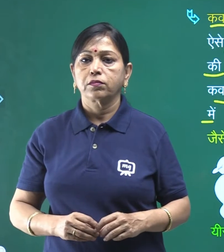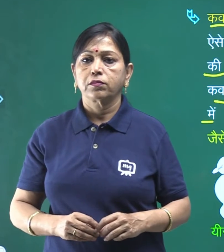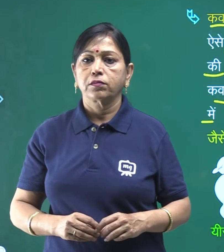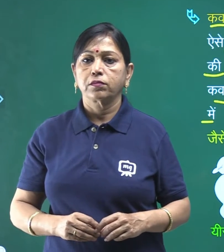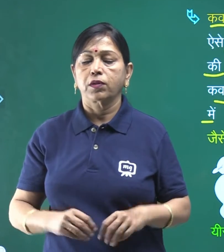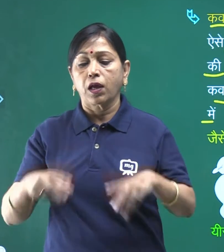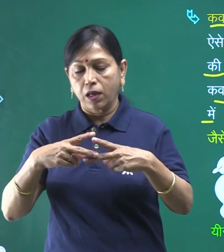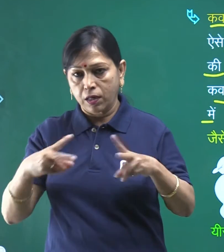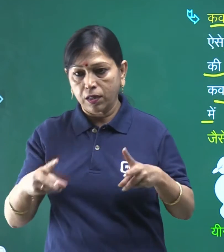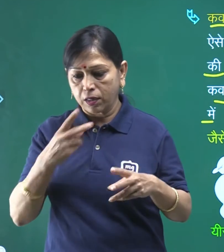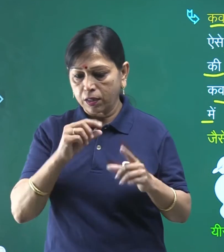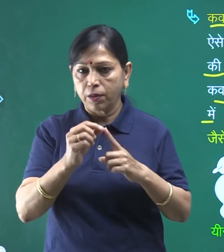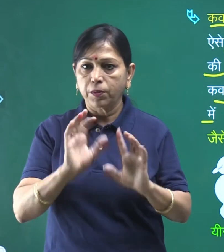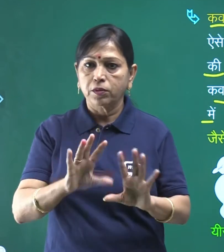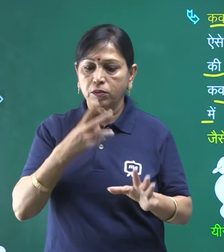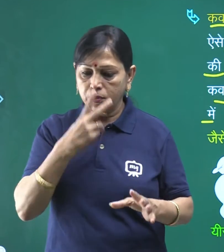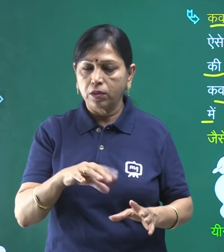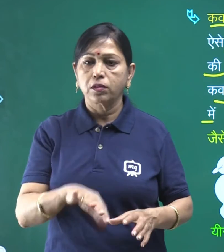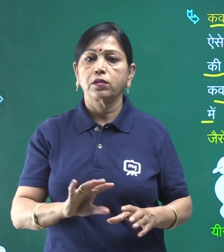भिन्नता पाई जाती है।